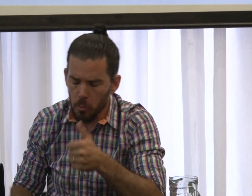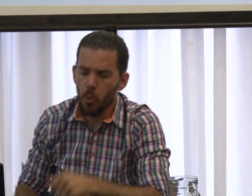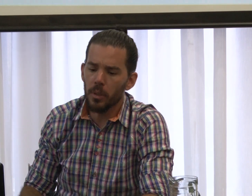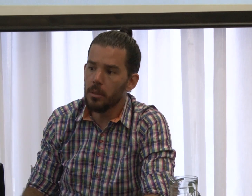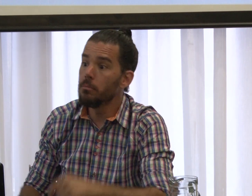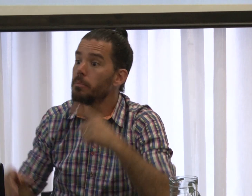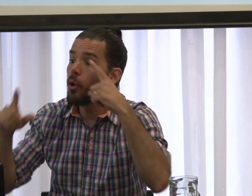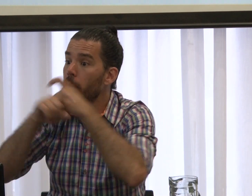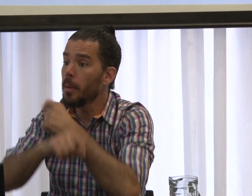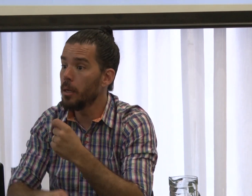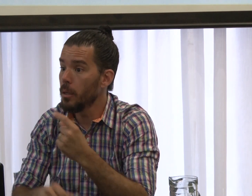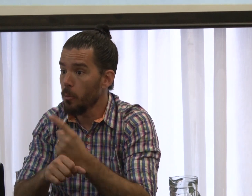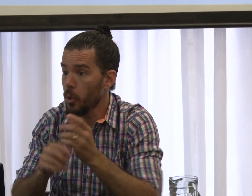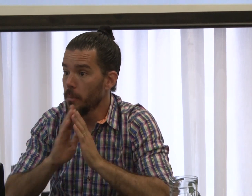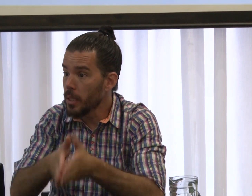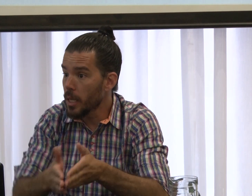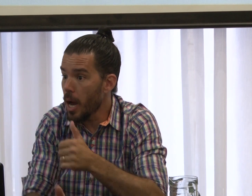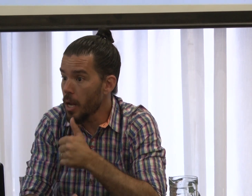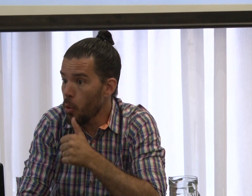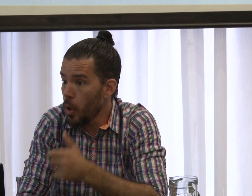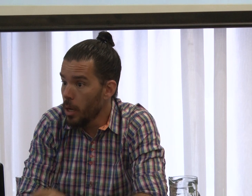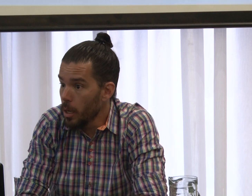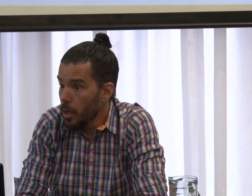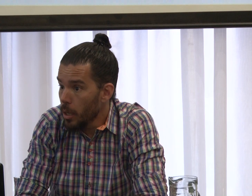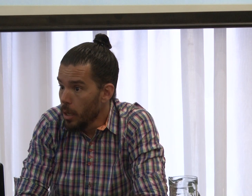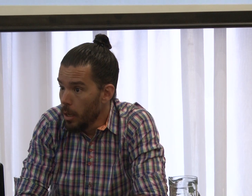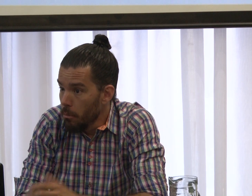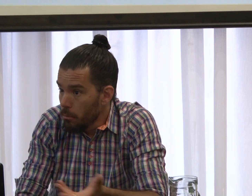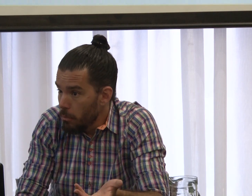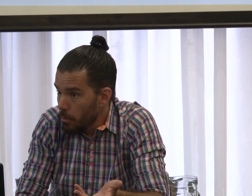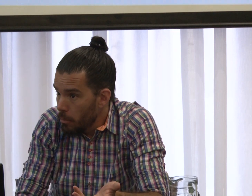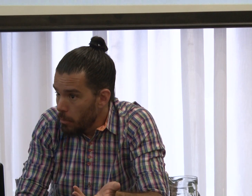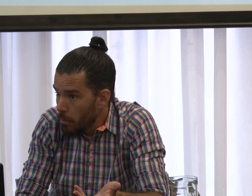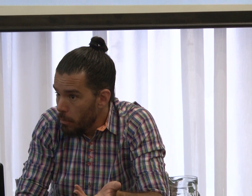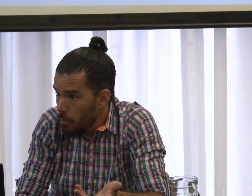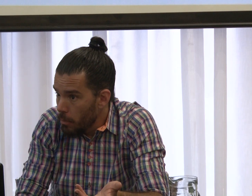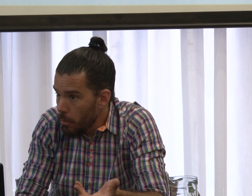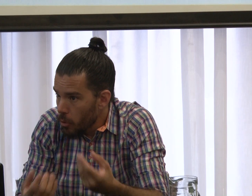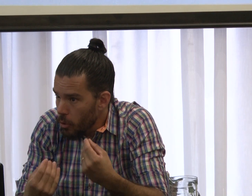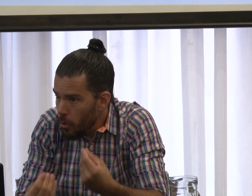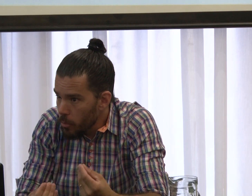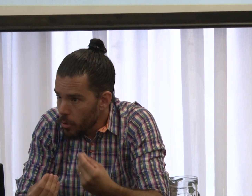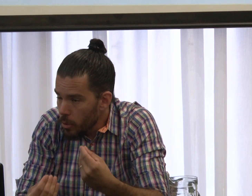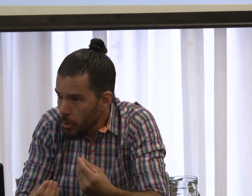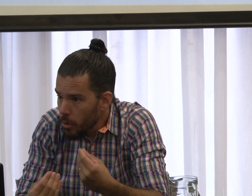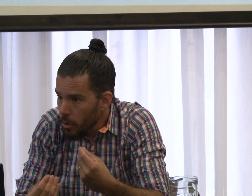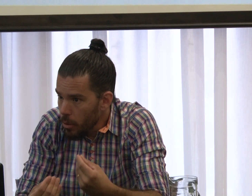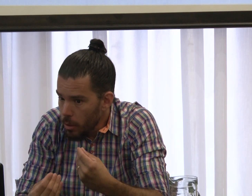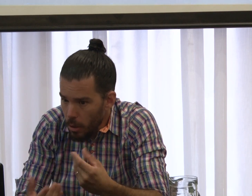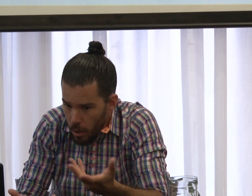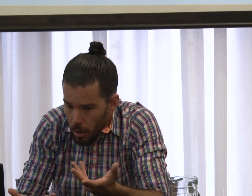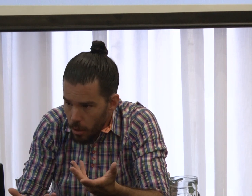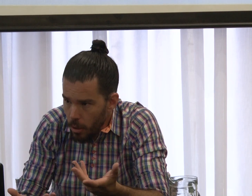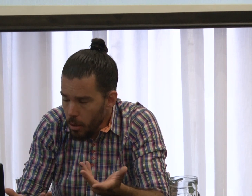había impuesto en aquel momento. Entonces empezó una transformación a nivel mundial y ahora sí se permite el uso de